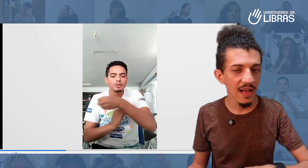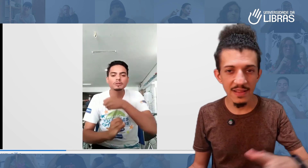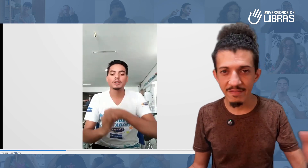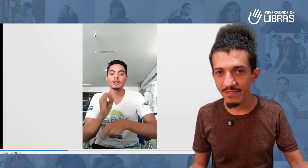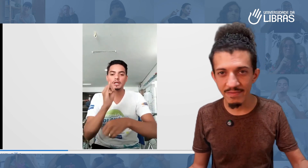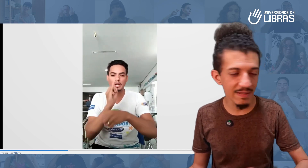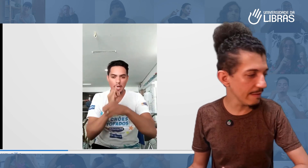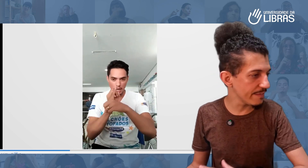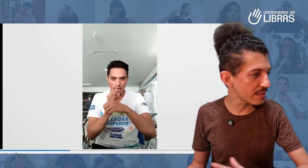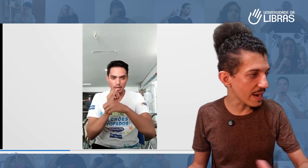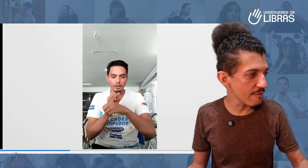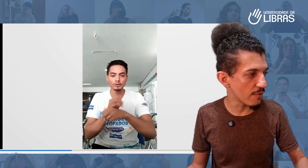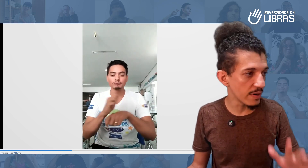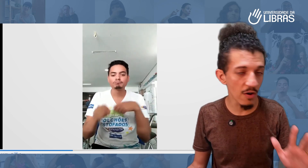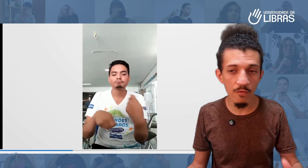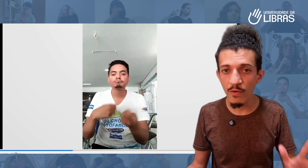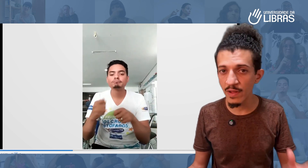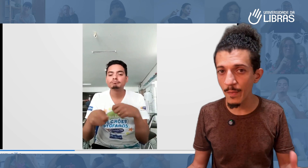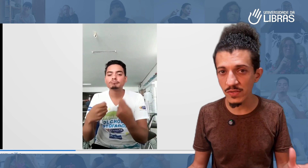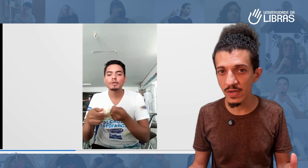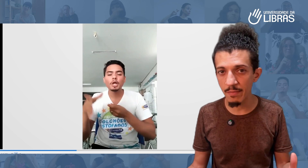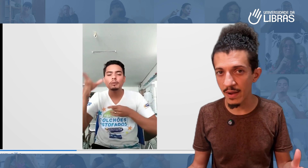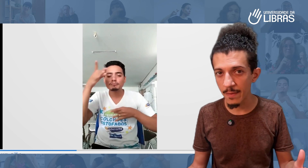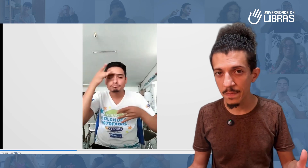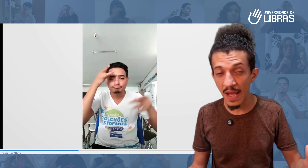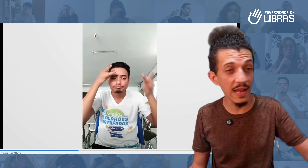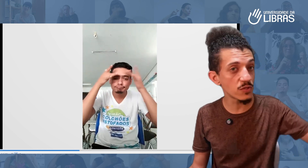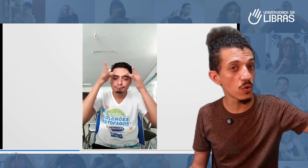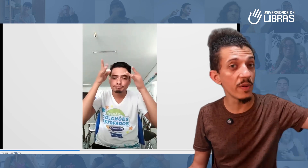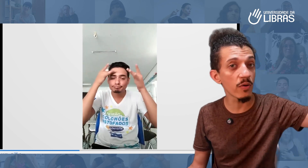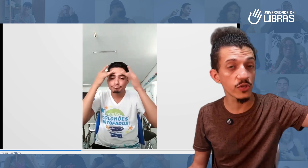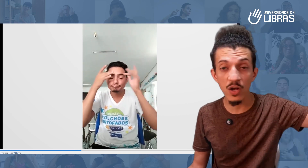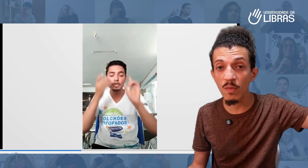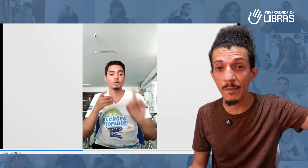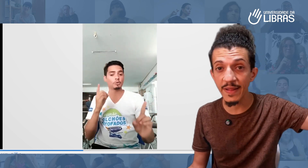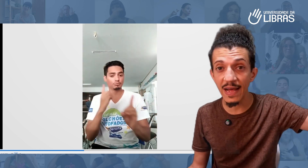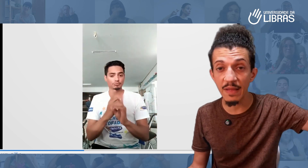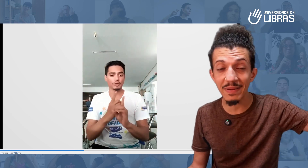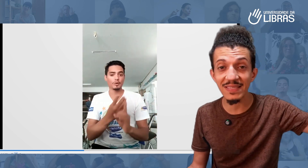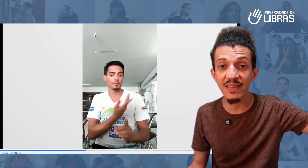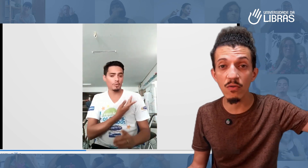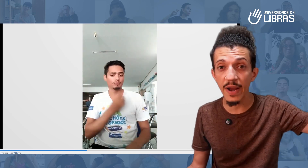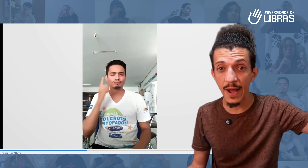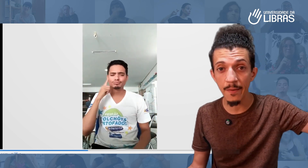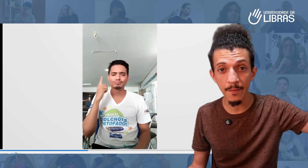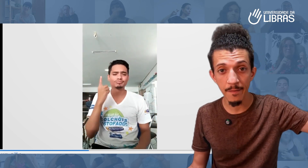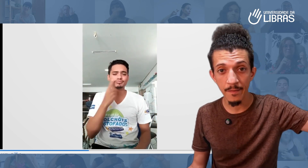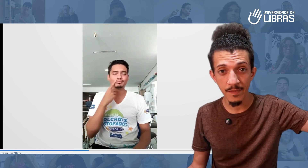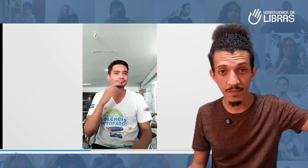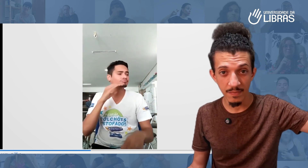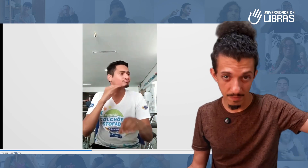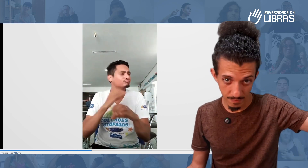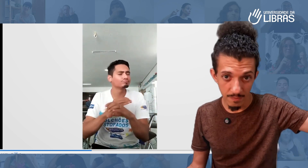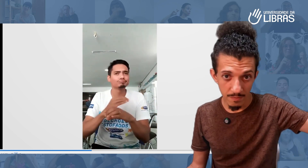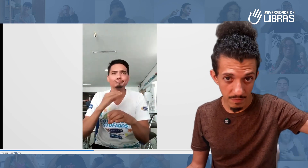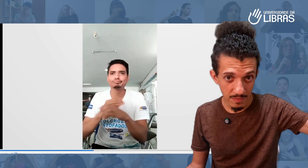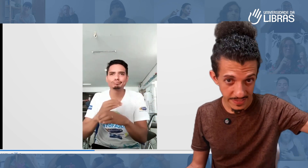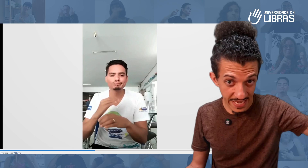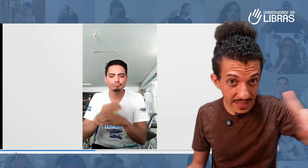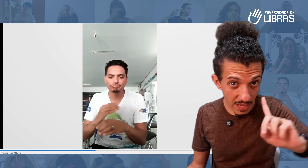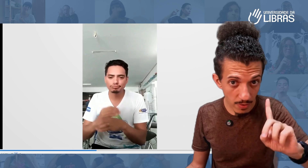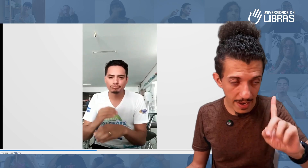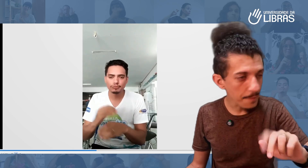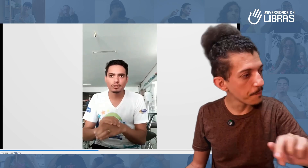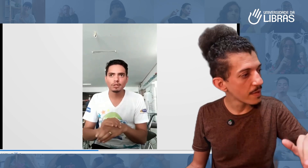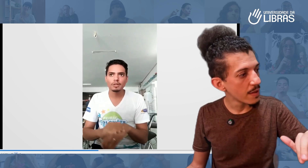frases, enfim, travou, não passou na banca. Aí ele descobriu que tinha como aprender a Libras sem decorar.